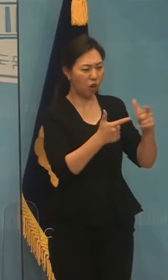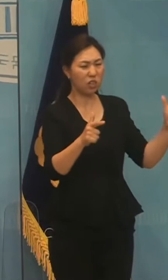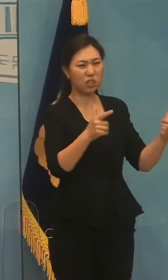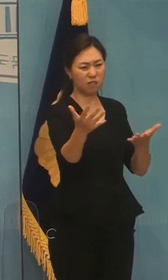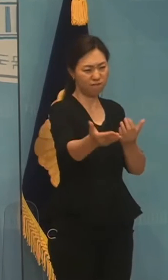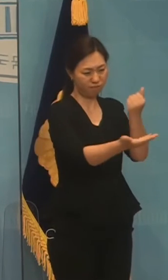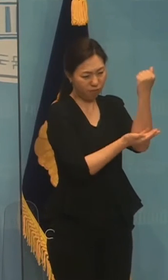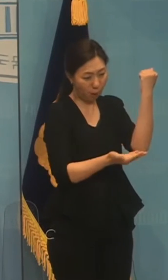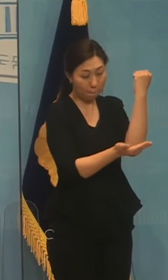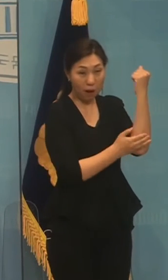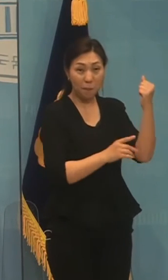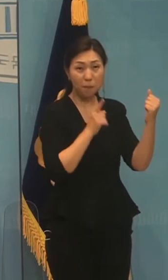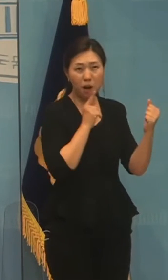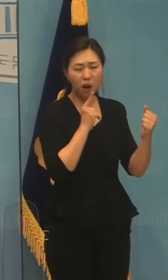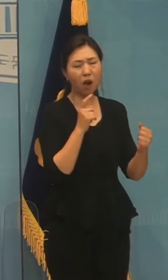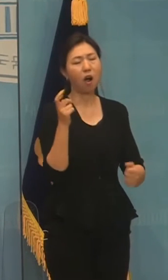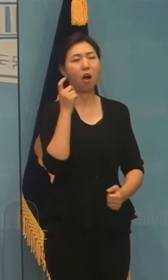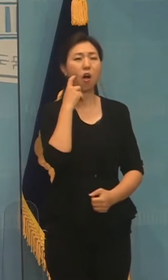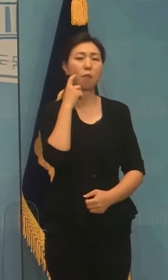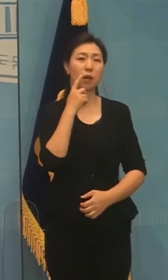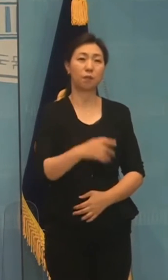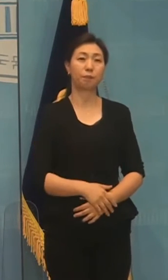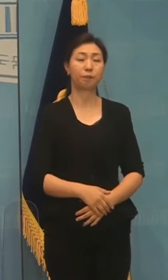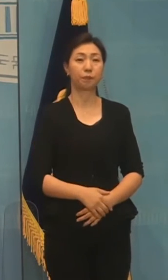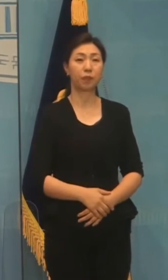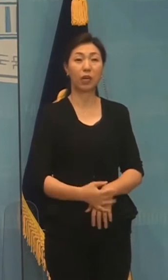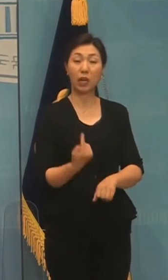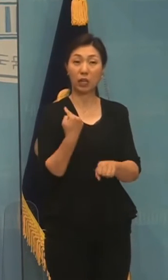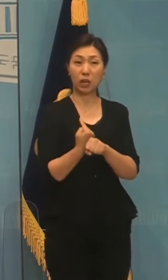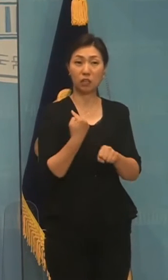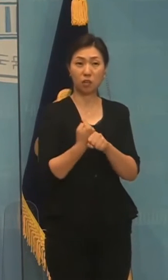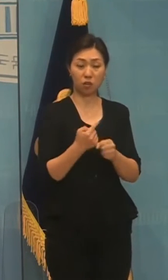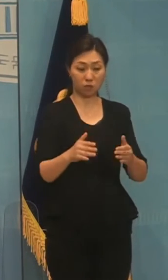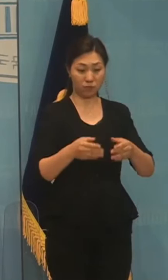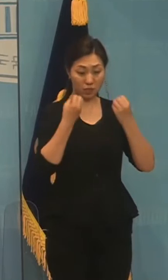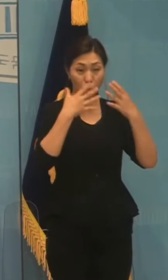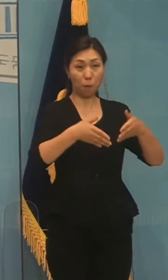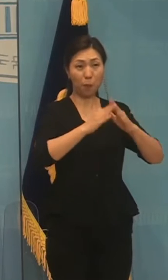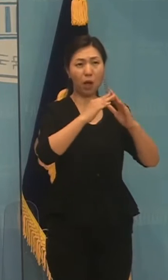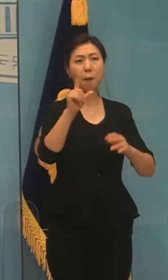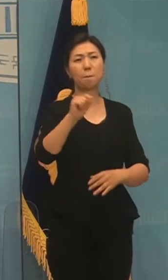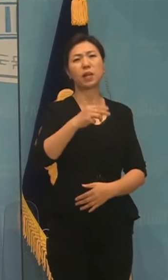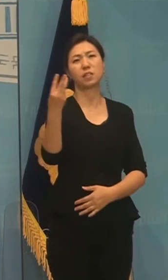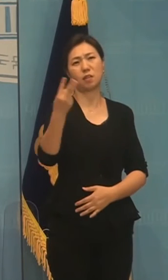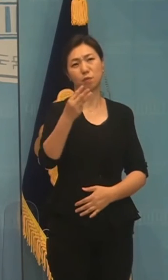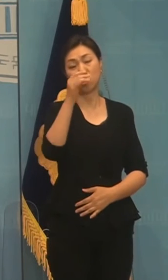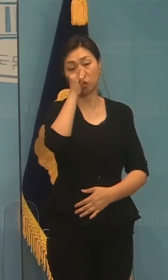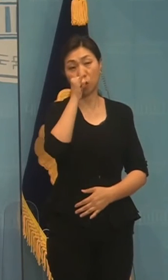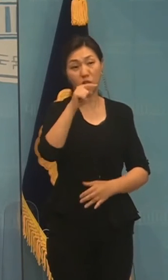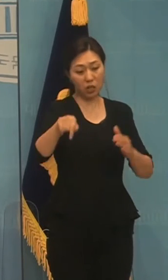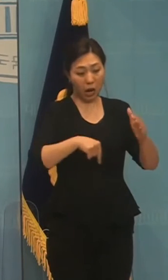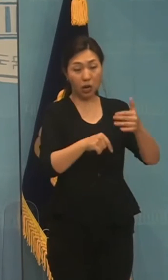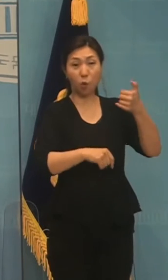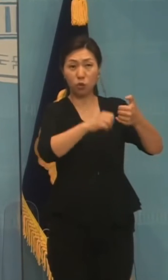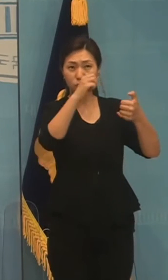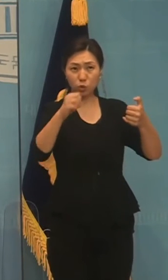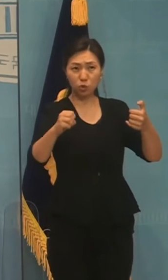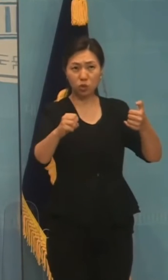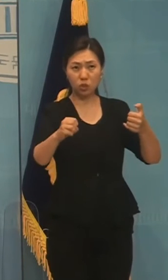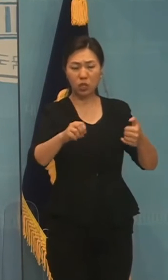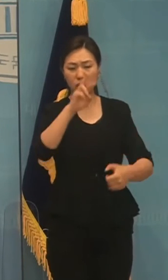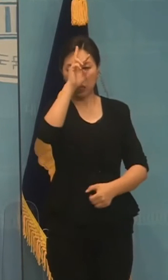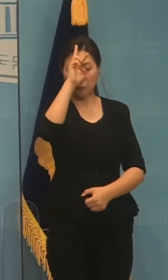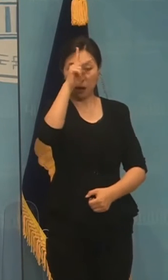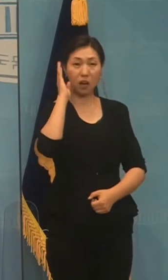기준 산지 태양광 발전소는 1,491개소입니다. 이 가운데 절반 이상은 이명박 박근혜